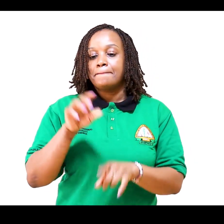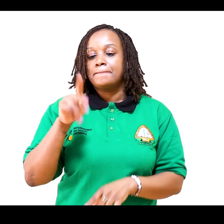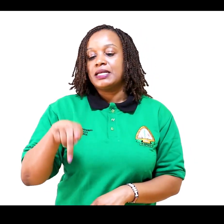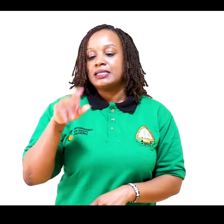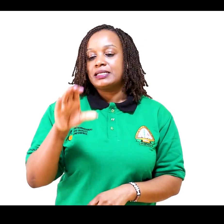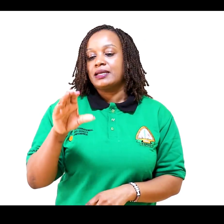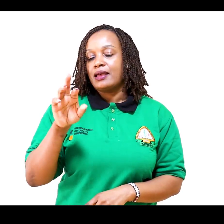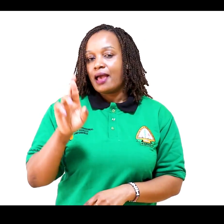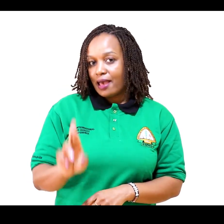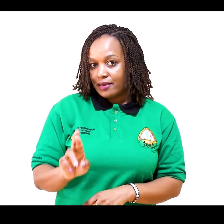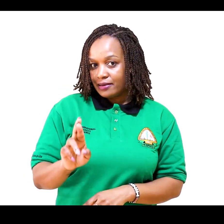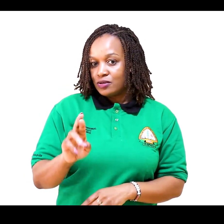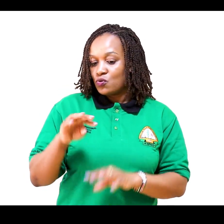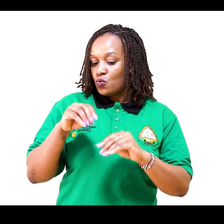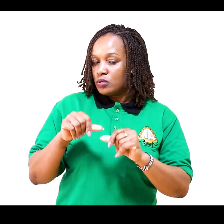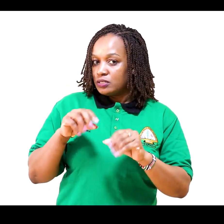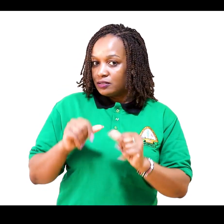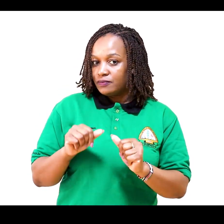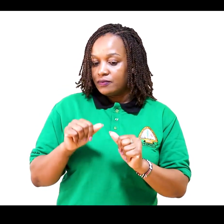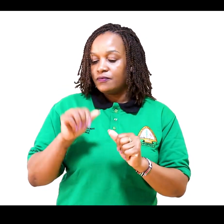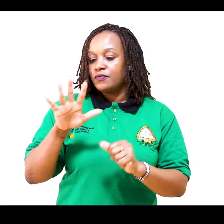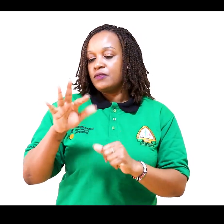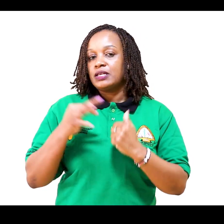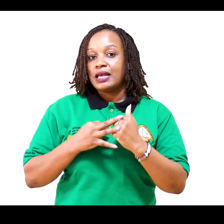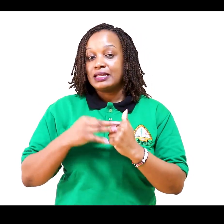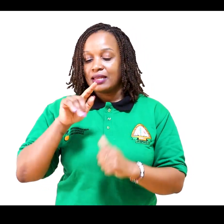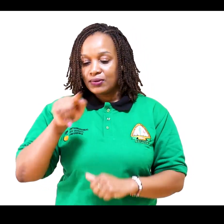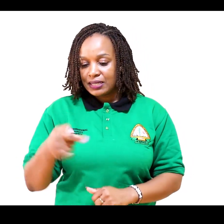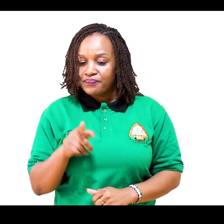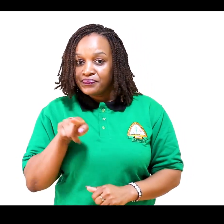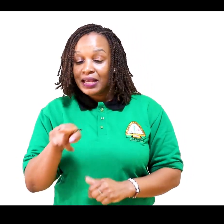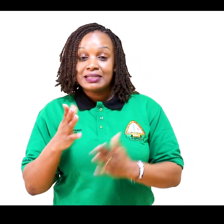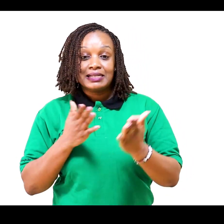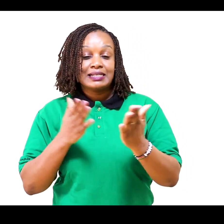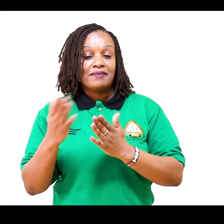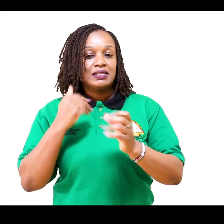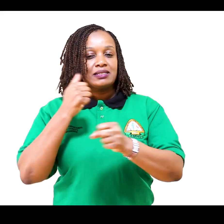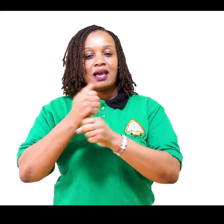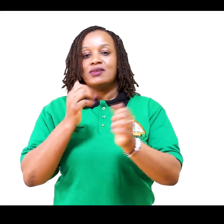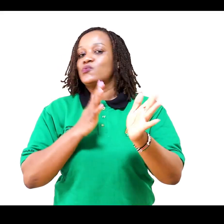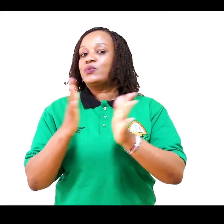PCR shilingi 15,000. Huduma hii inafanywa ndani ya mwezi mmoja.